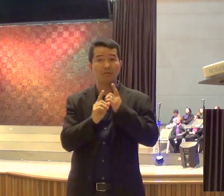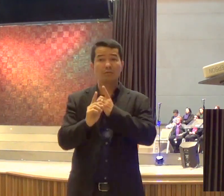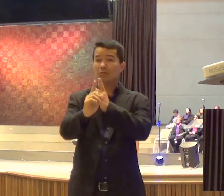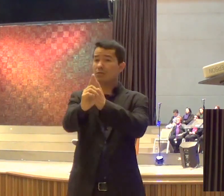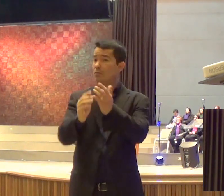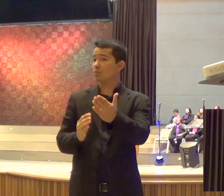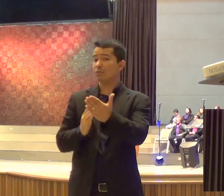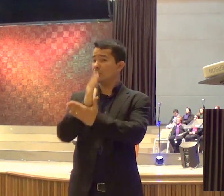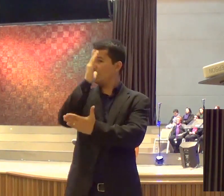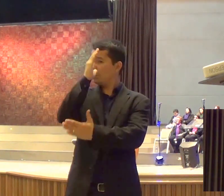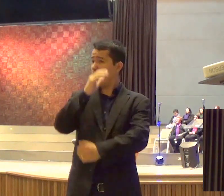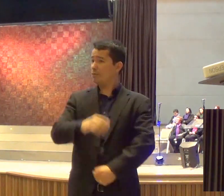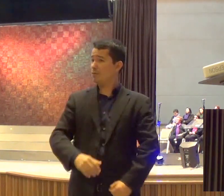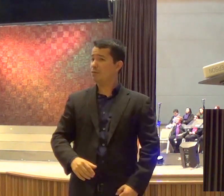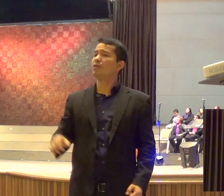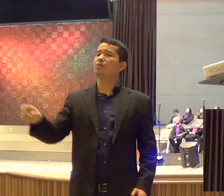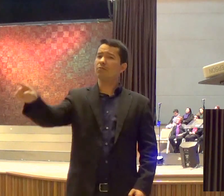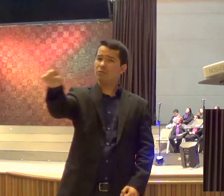lado